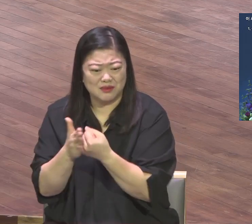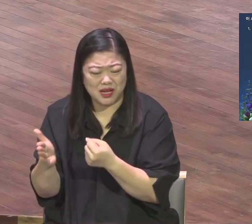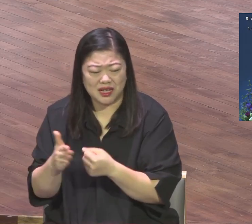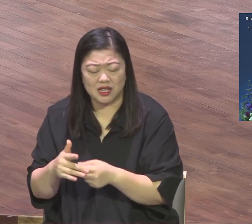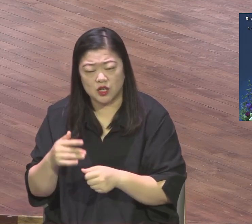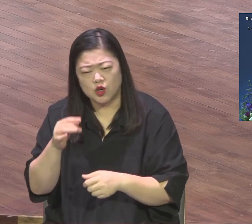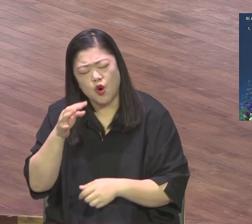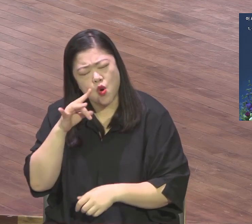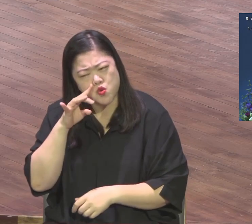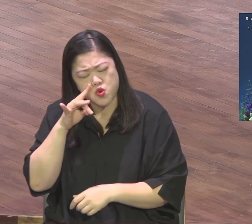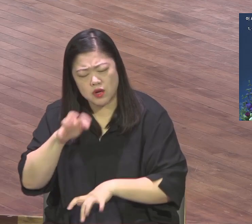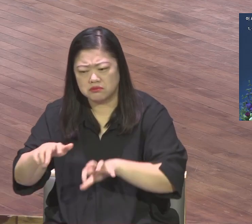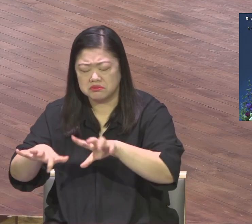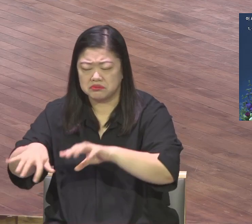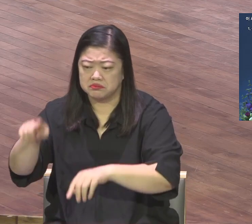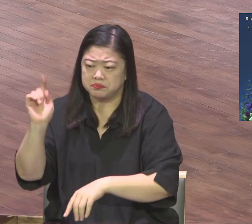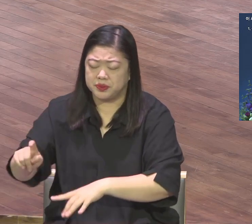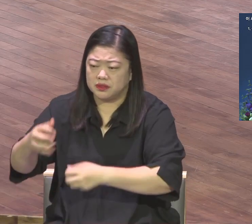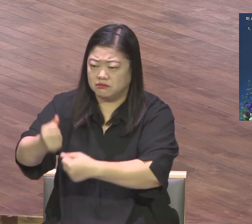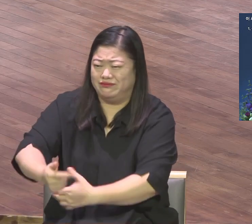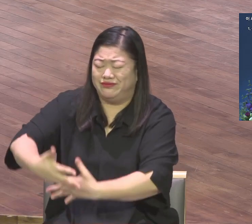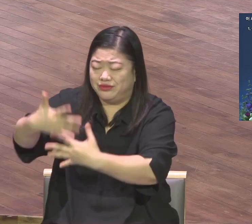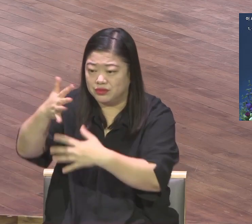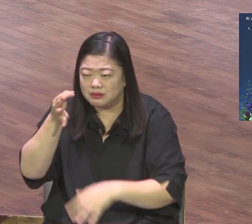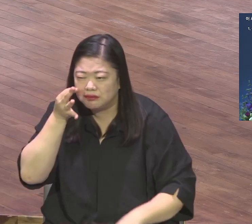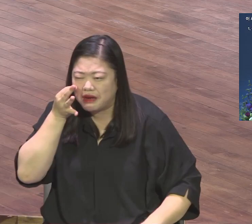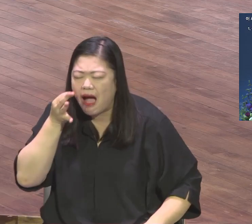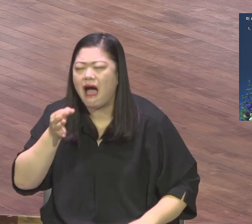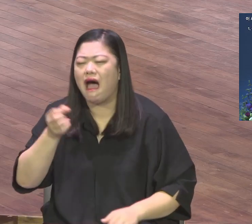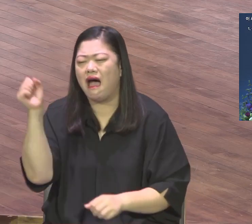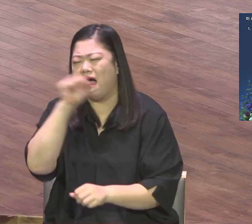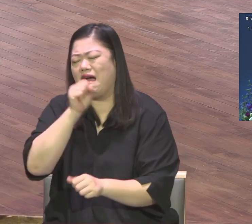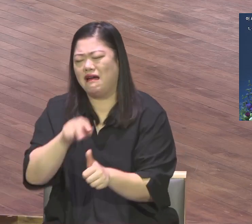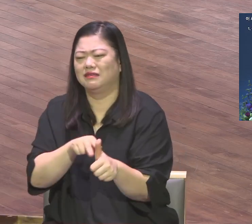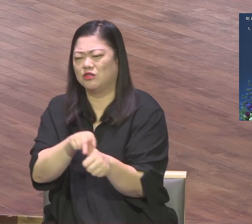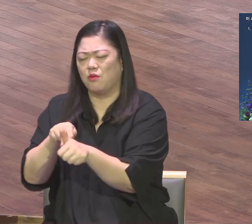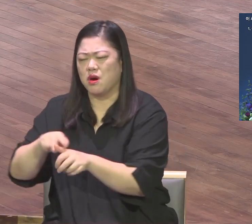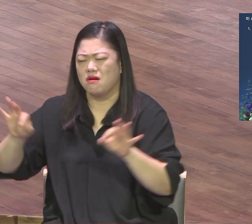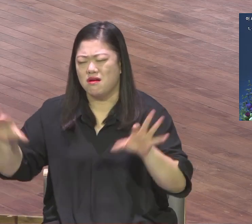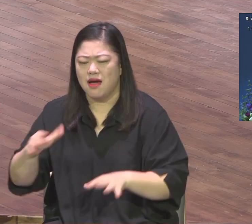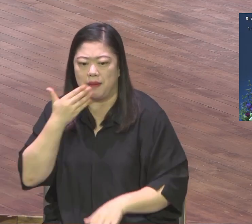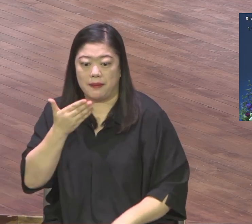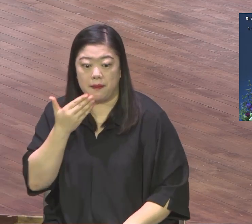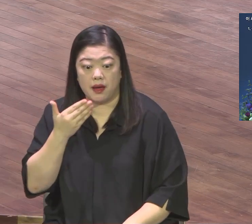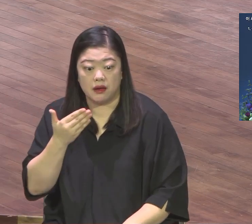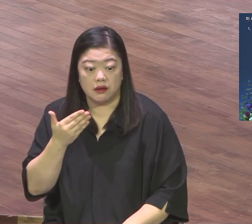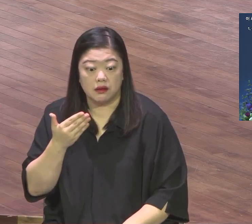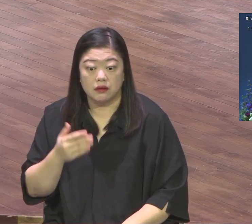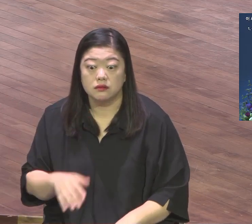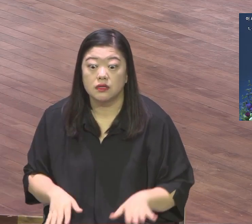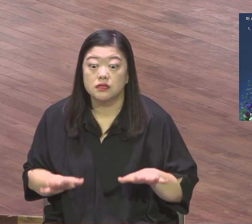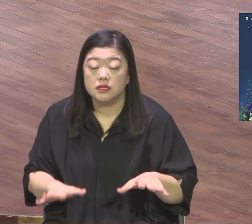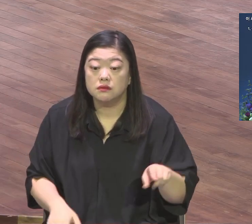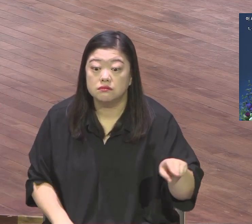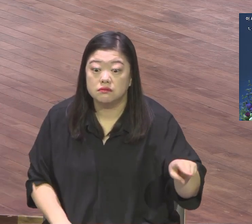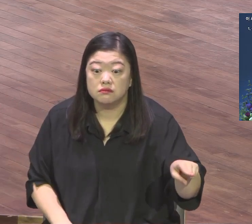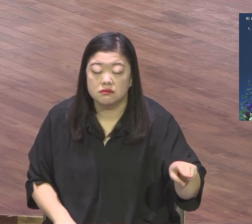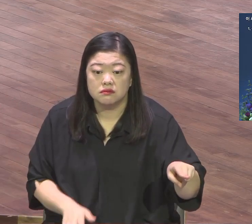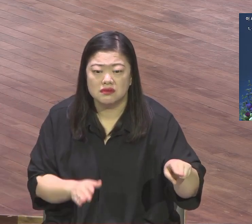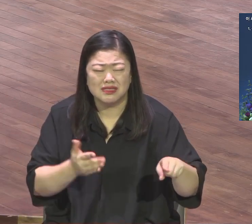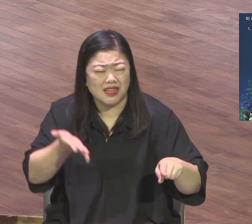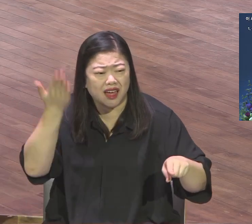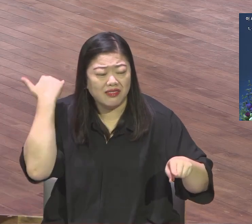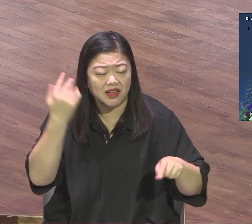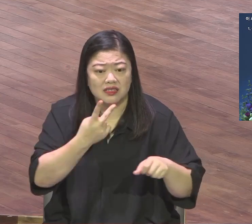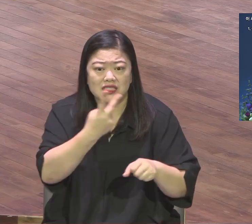보통들인 게 아니라 몇 년 지나도 몰라. 몇 년 지나도 모른다니까. 성령이 임한 지가 지금 몇십 년 됐는데도